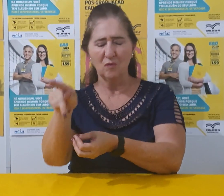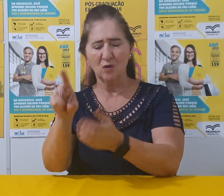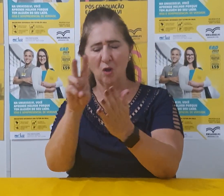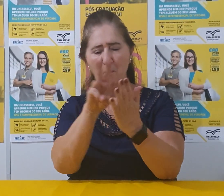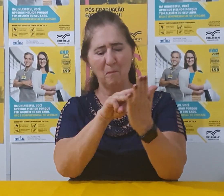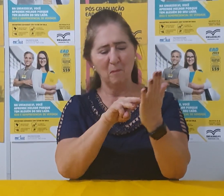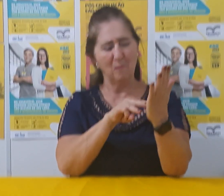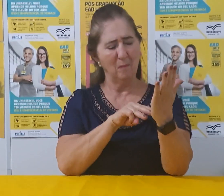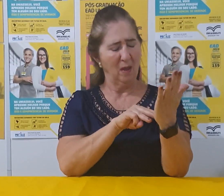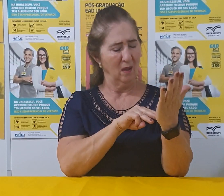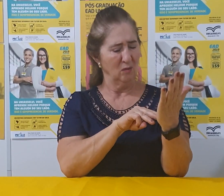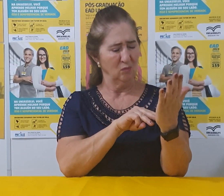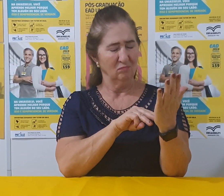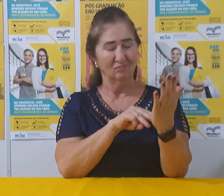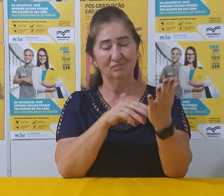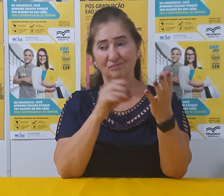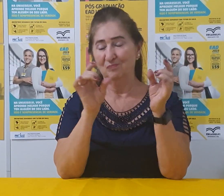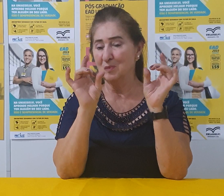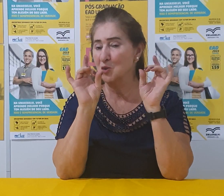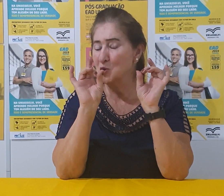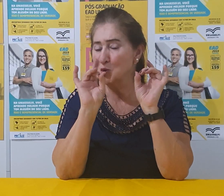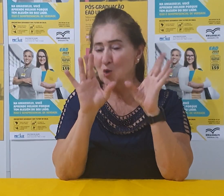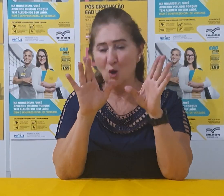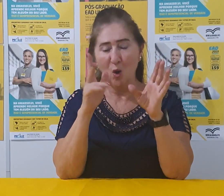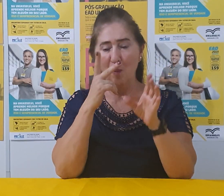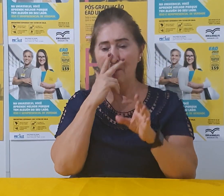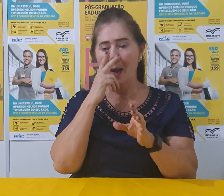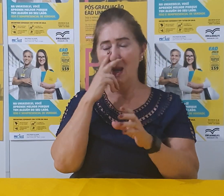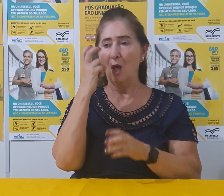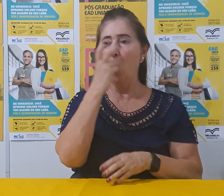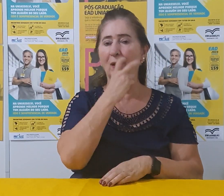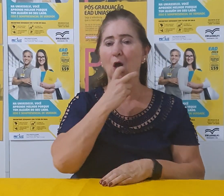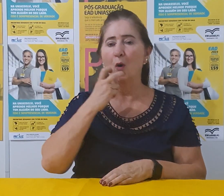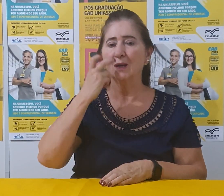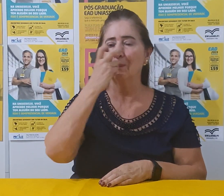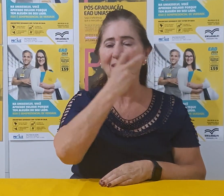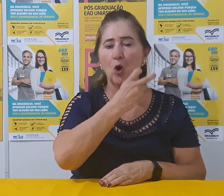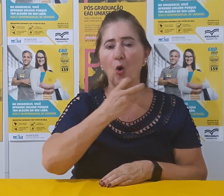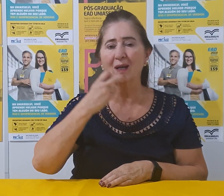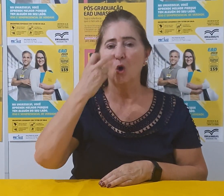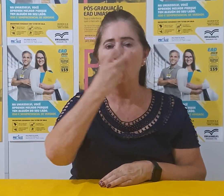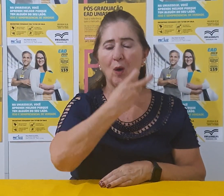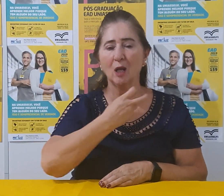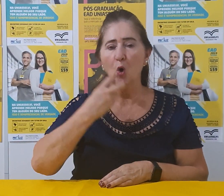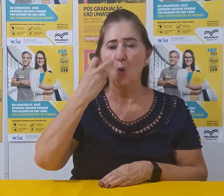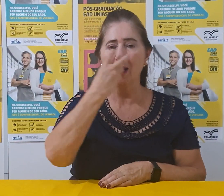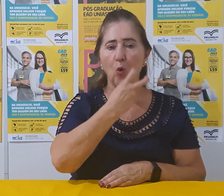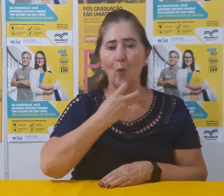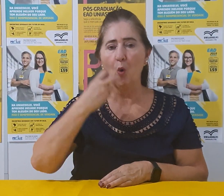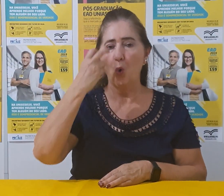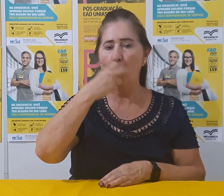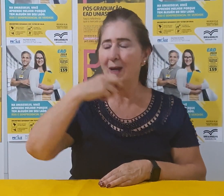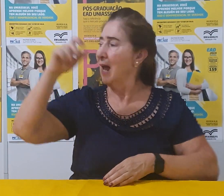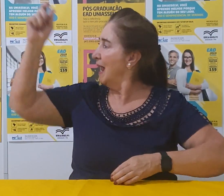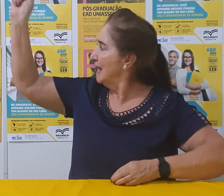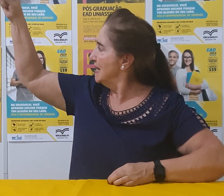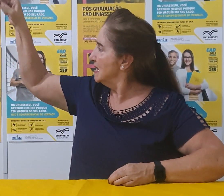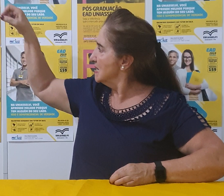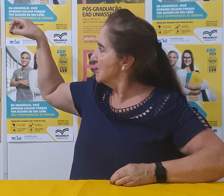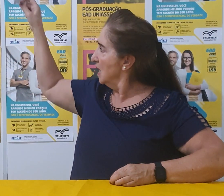que abarcam apenas a exposição oral, favorecendo o uso do quadro e do giz.